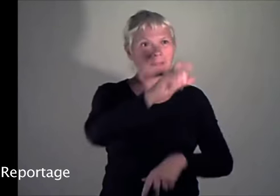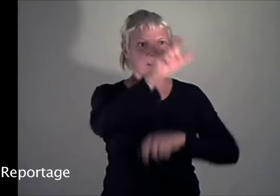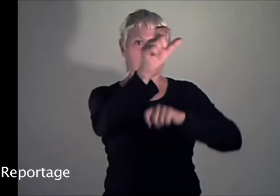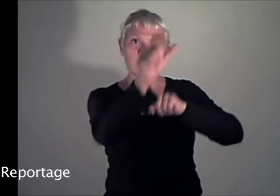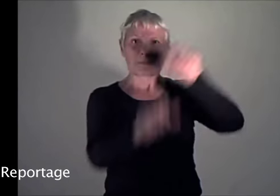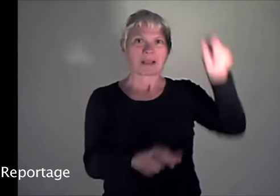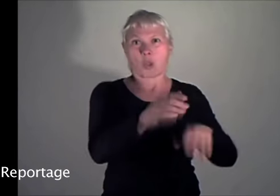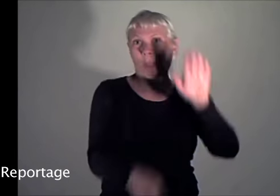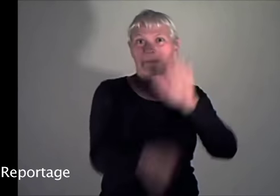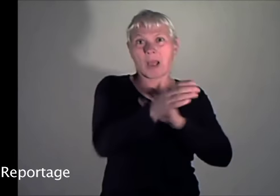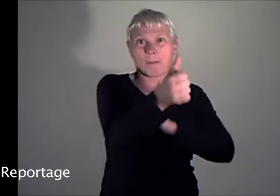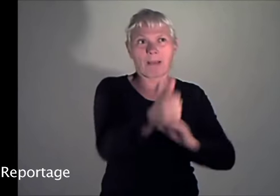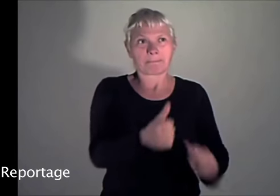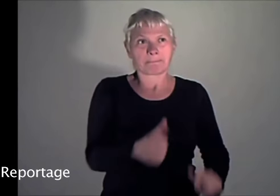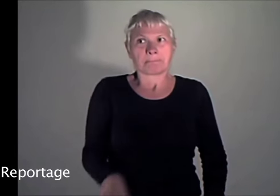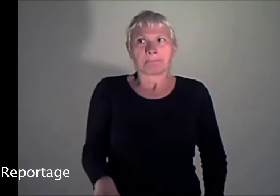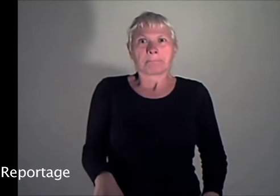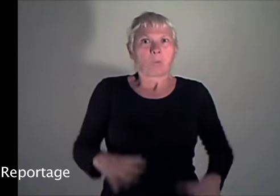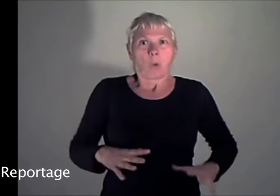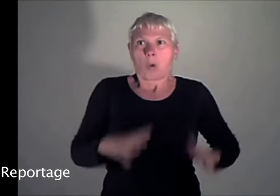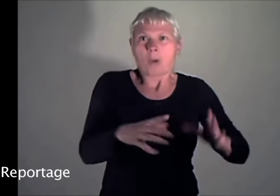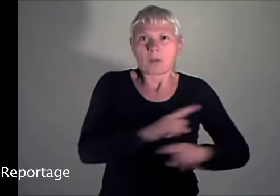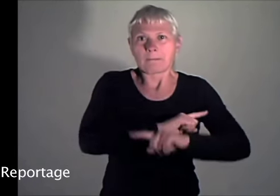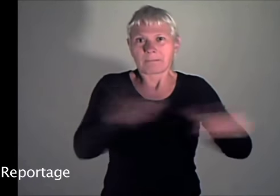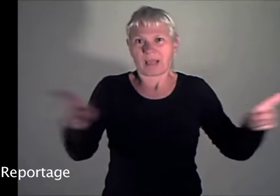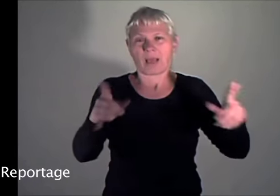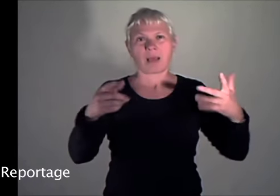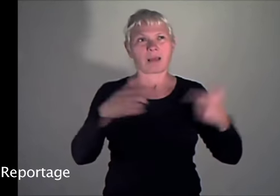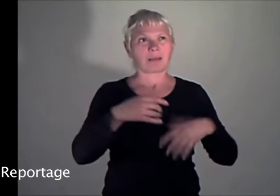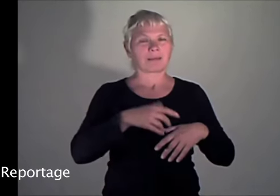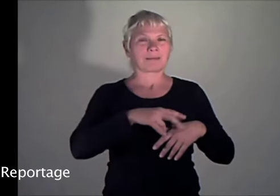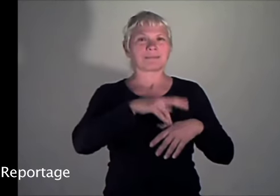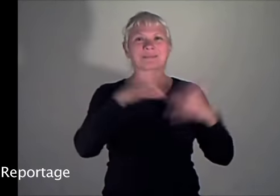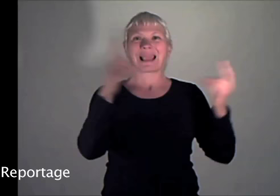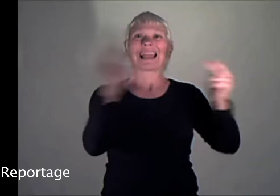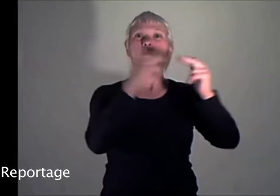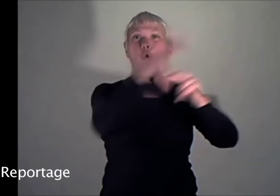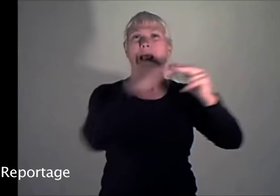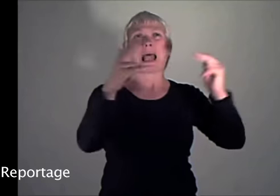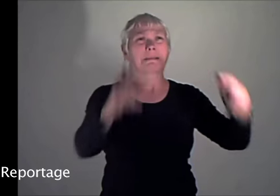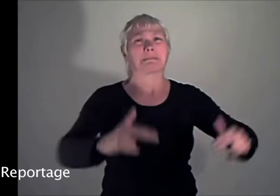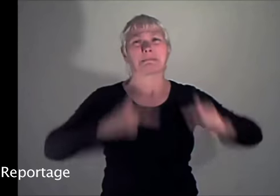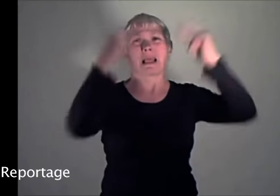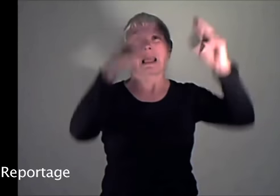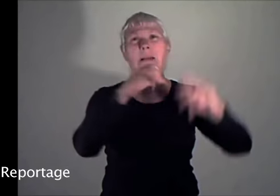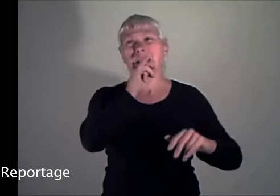qui sont hyper intéressants que eux n'osent pas utiliser quoi et c'est des gens qui sont hyper maladroits, plus ils sont hauts dans le